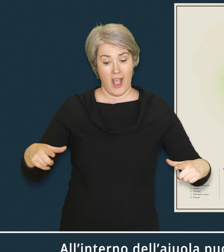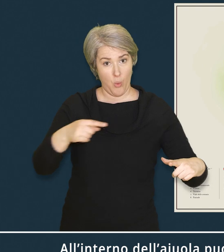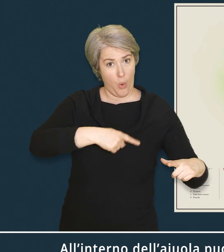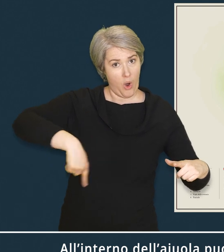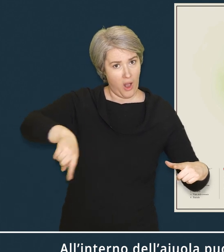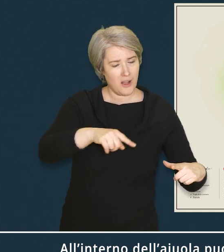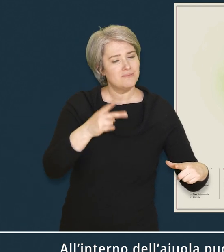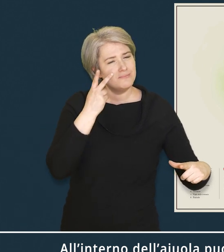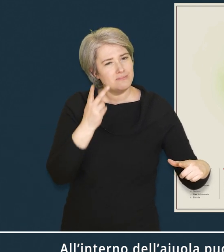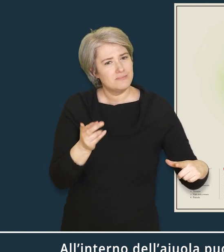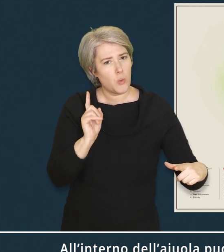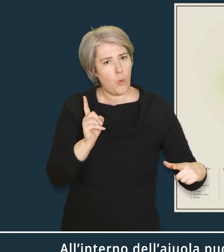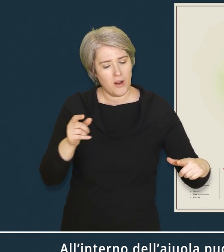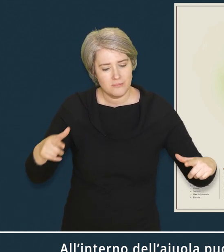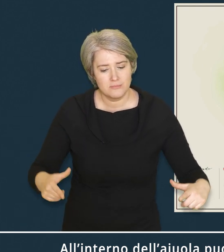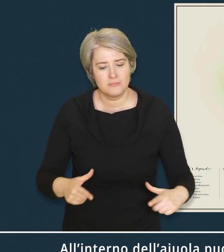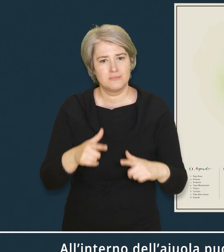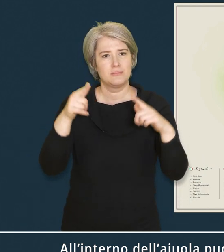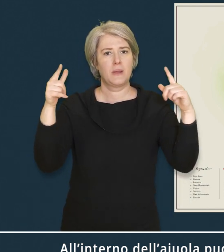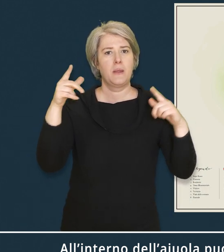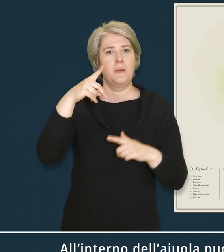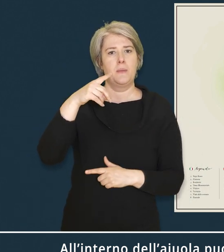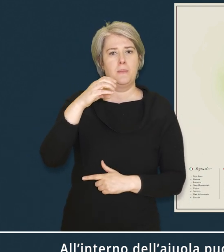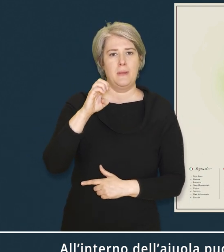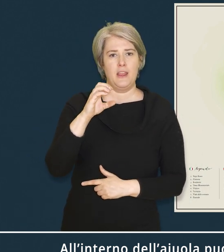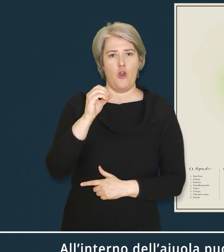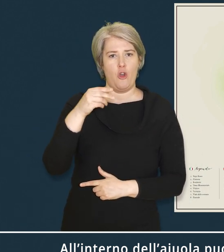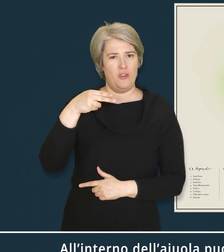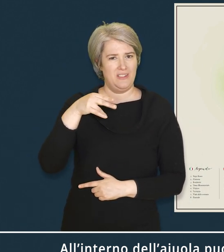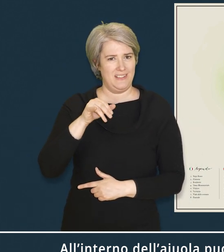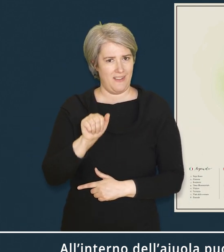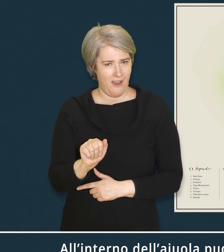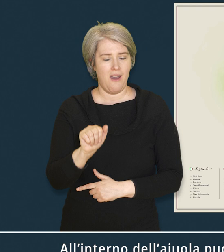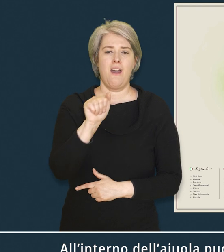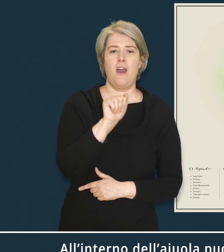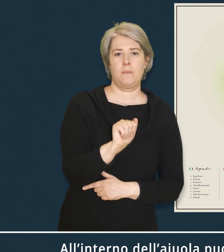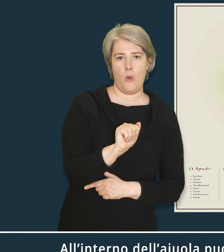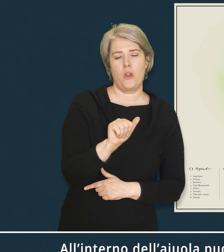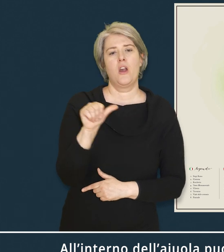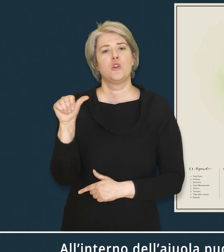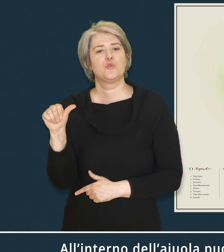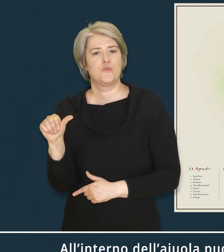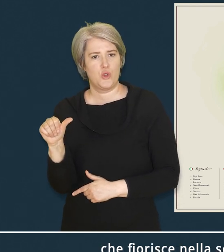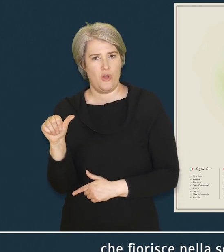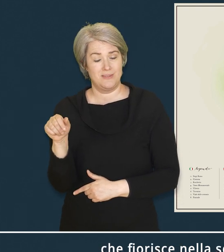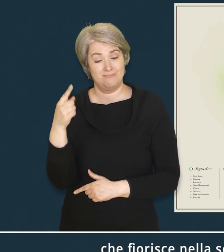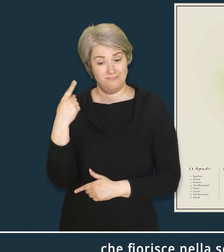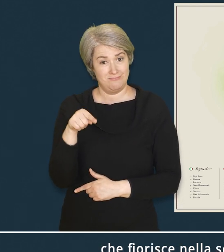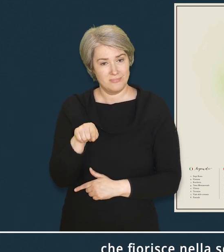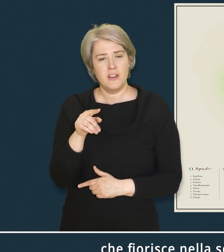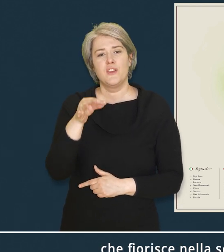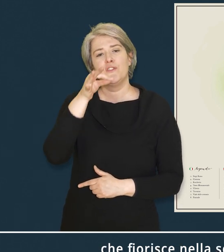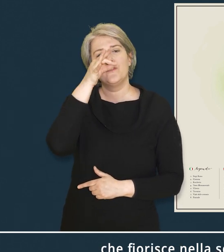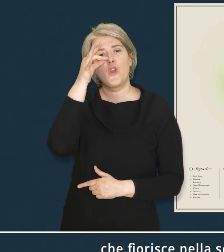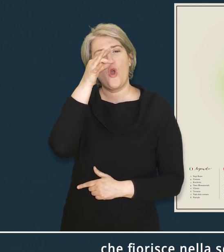All'interno dell'aiuola puoi trovare una grande pianta di peonia arborea suffruticosa, che fiorisce